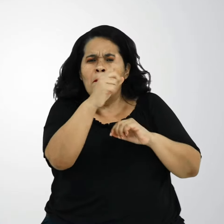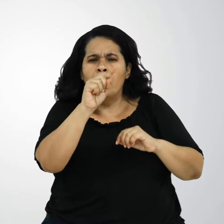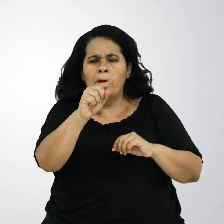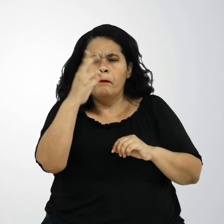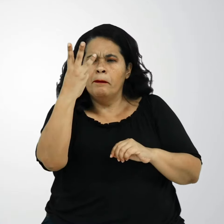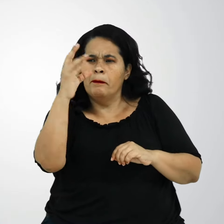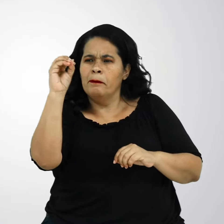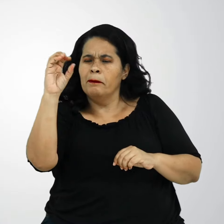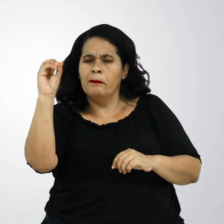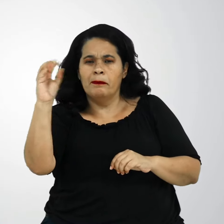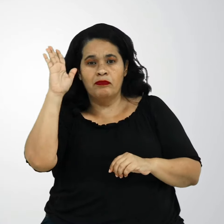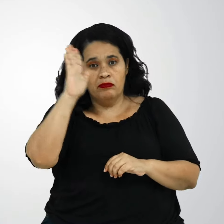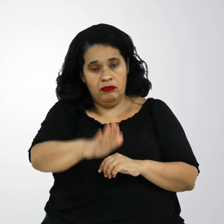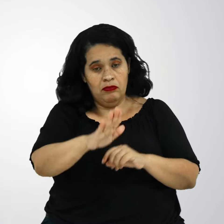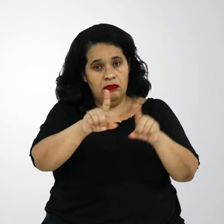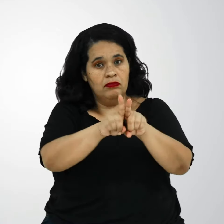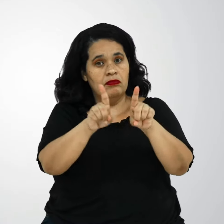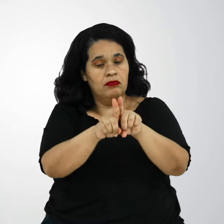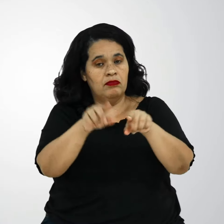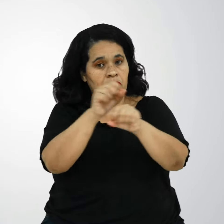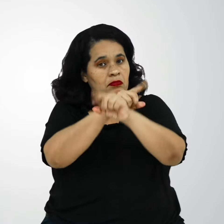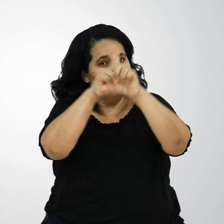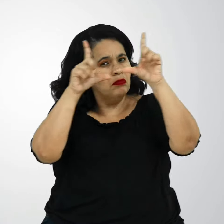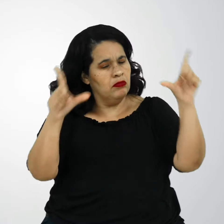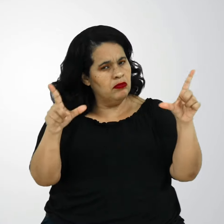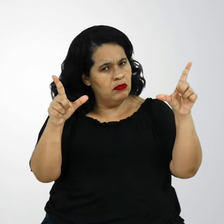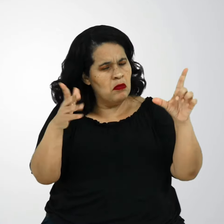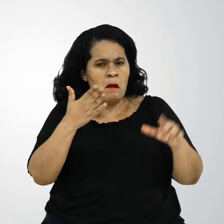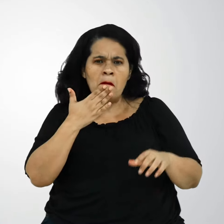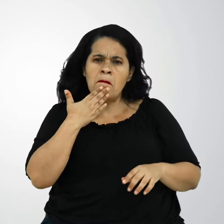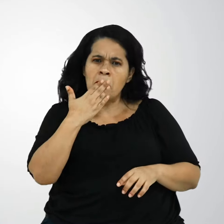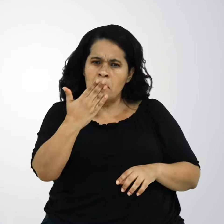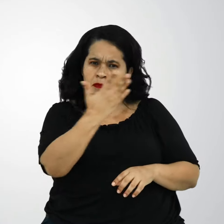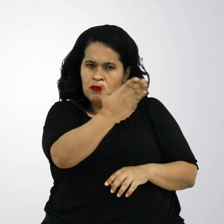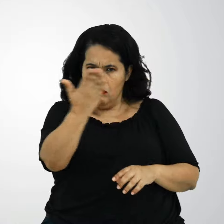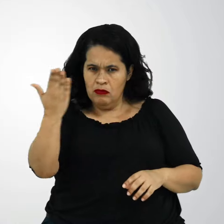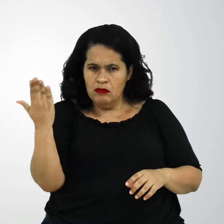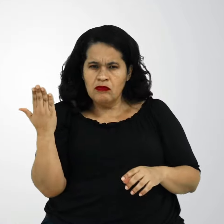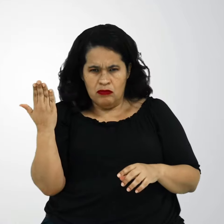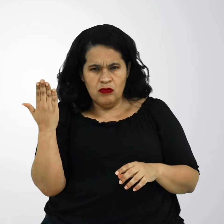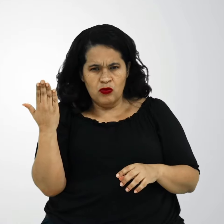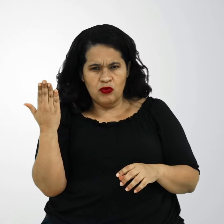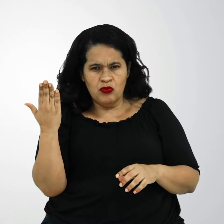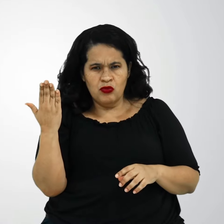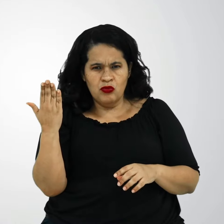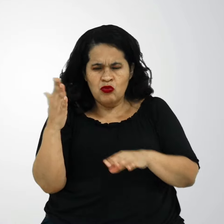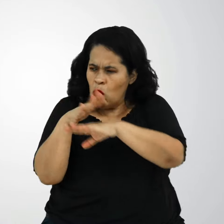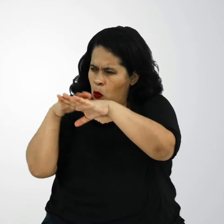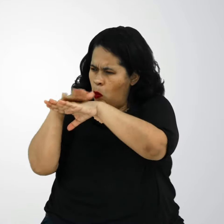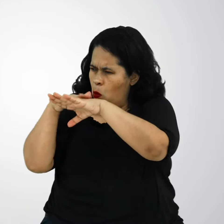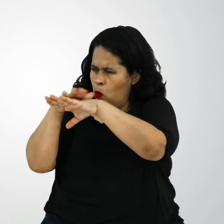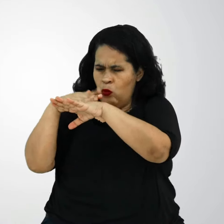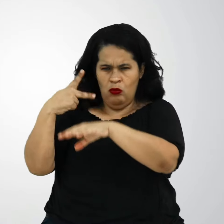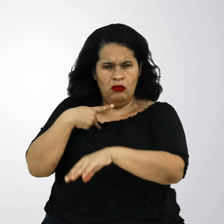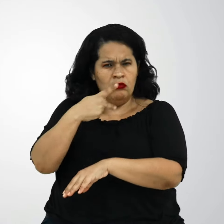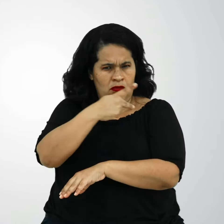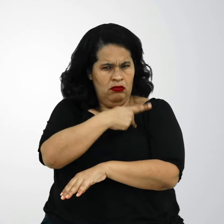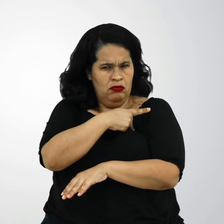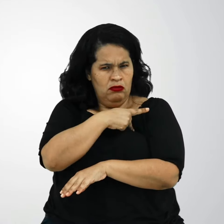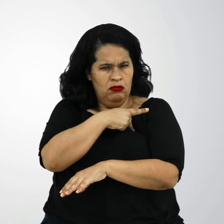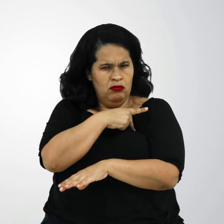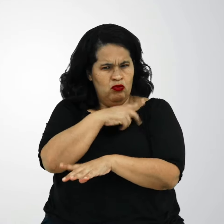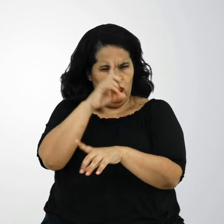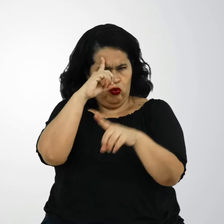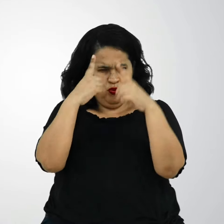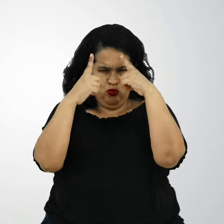e manhãs, sobre as 70 semanas, eu queria desafiar você a procurar o seu pastor, né? Às vezes você tem dúvidas